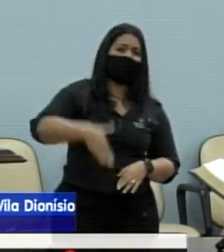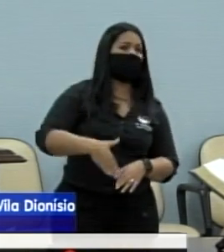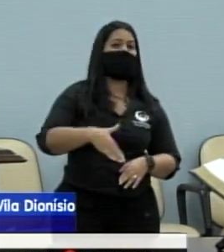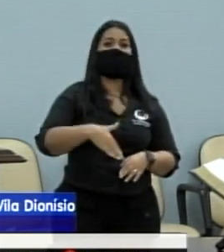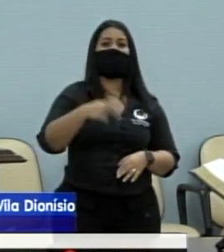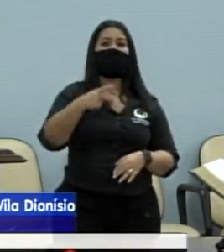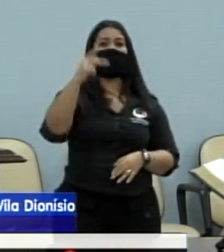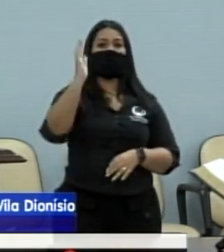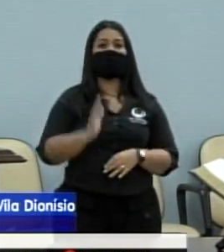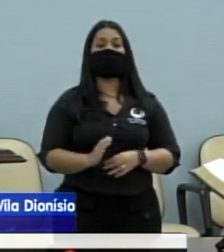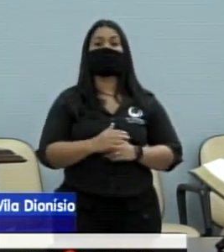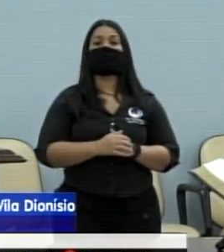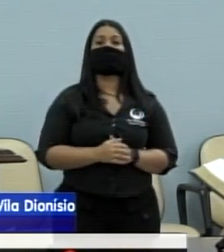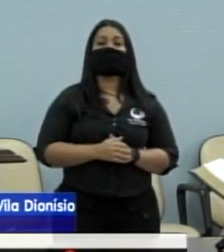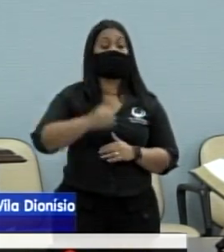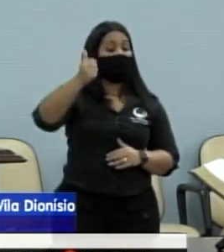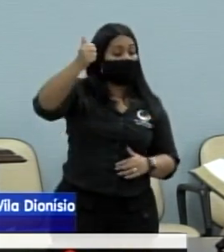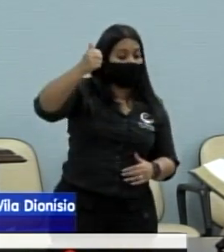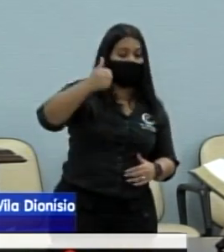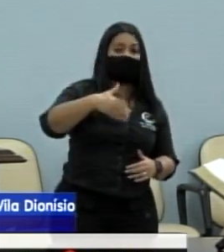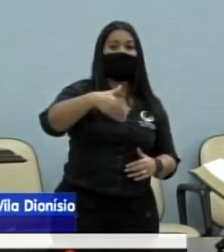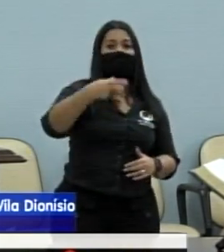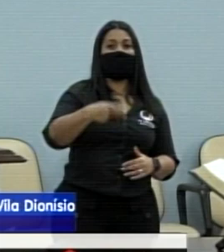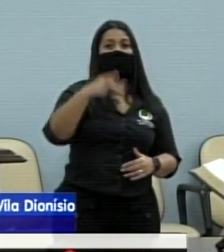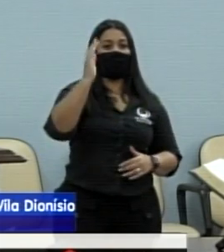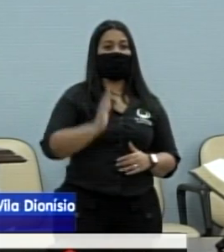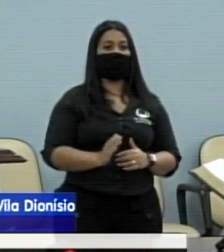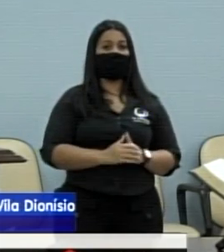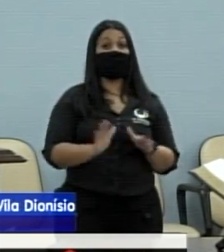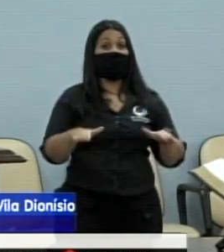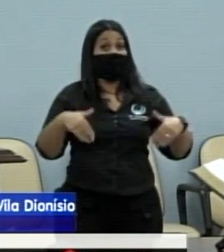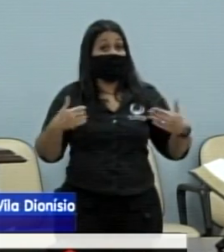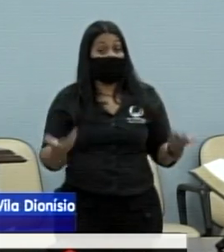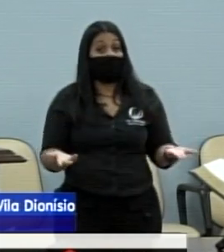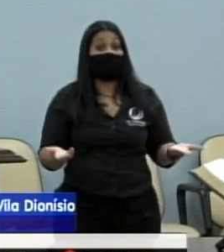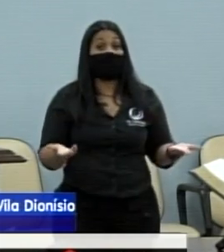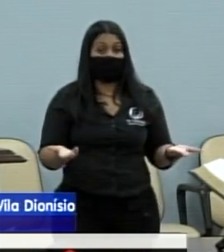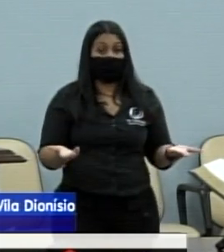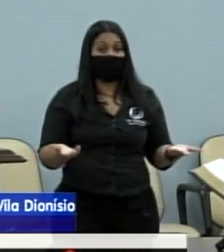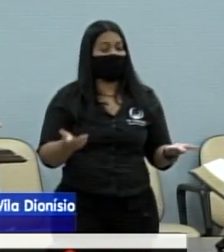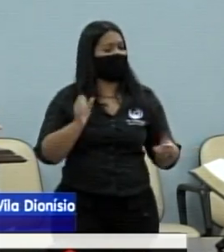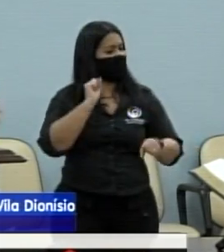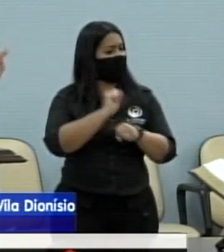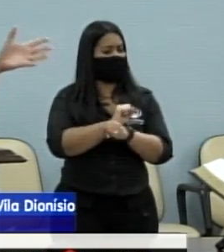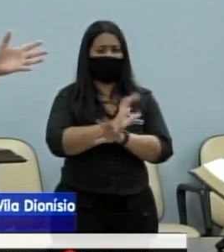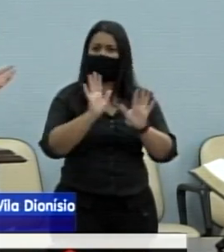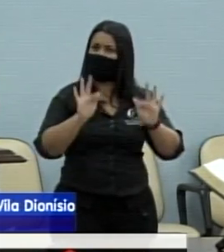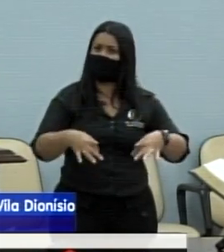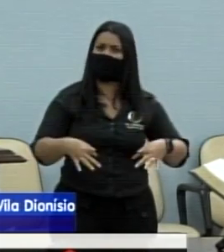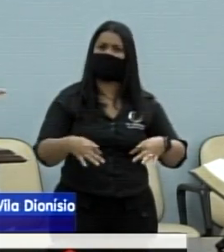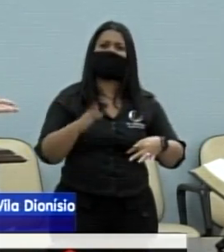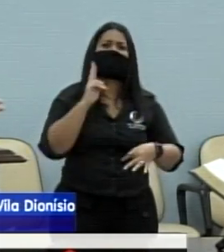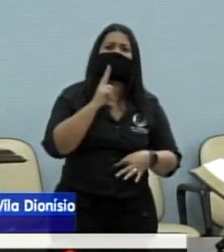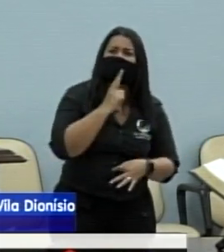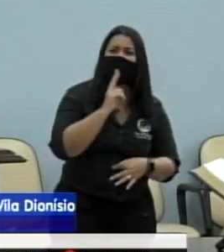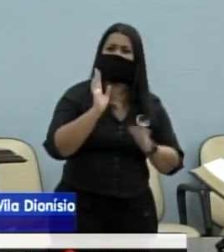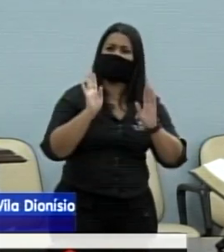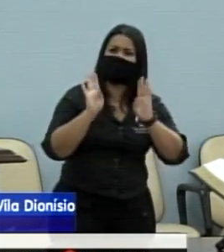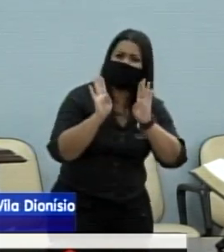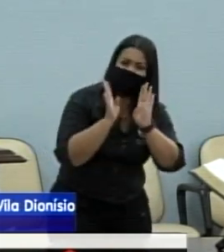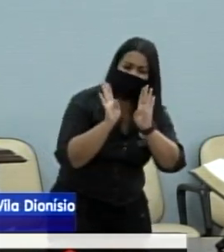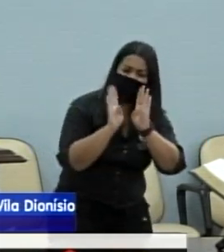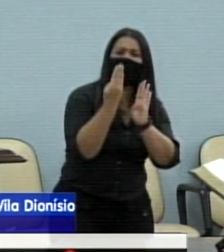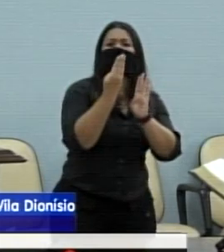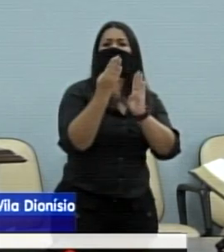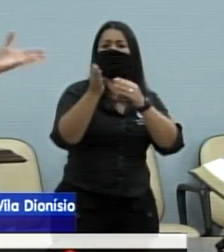país. O pior indicador do país. Então, gente, chega. E outra, né? Bares fechados, restaurantes